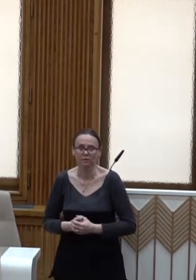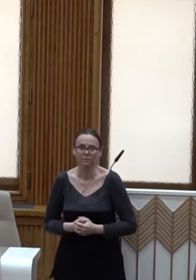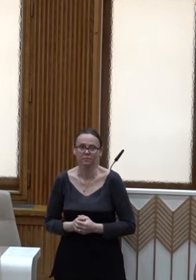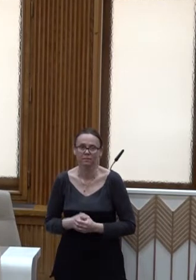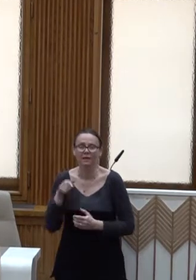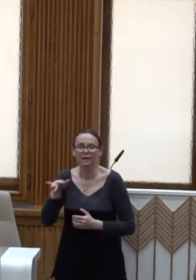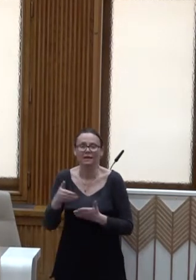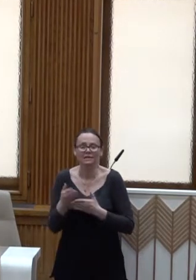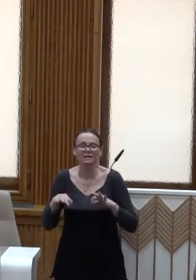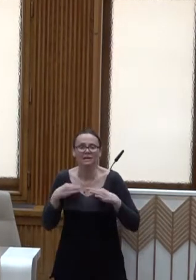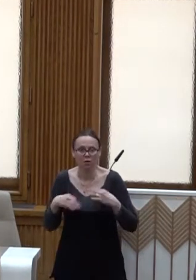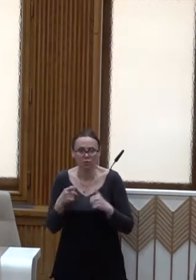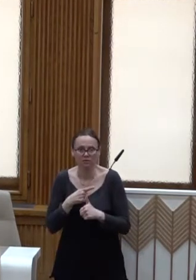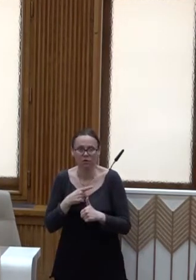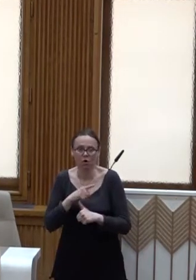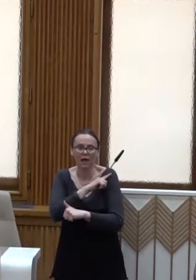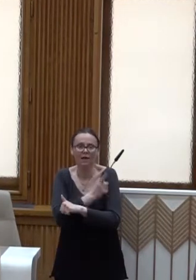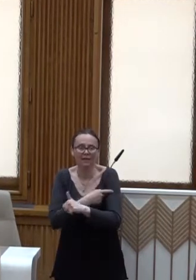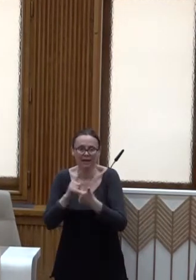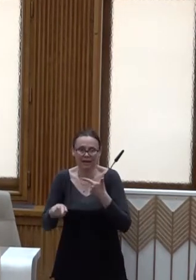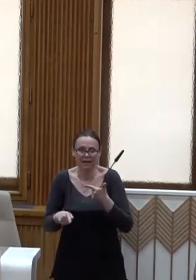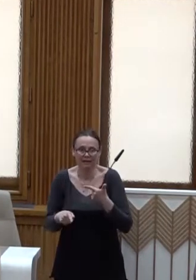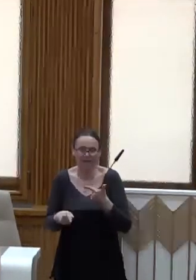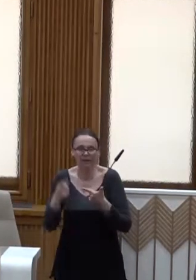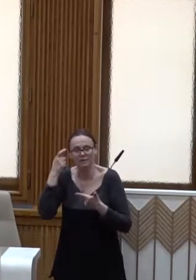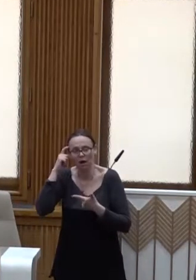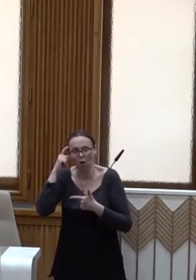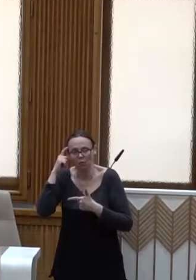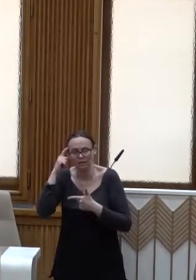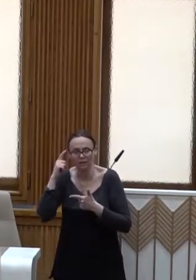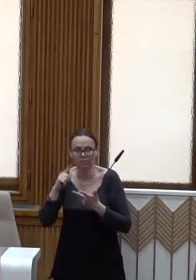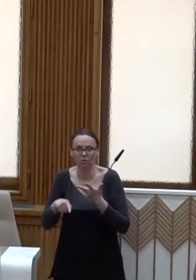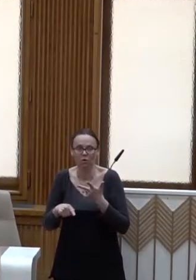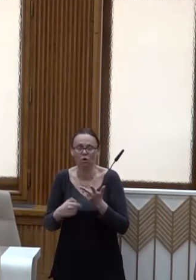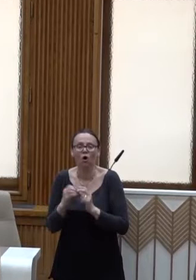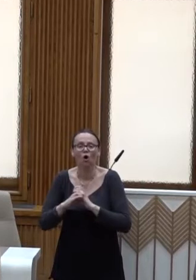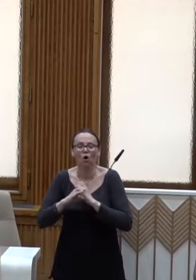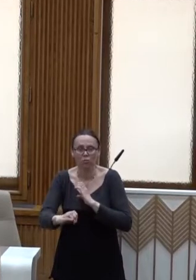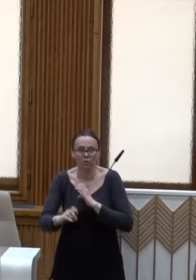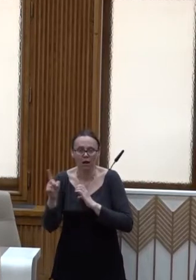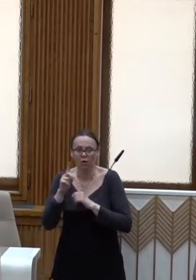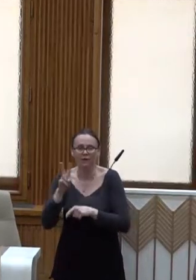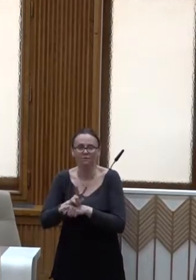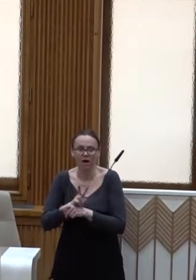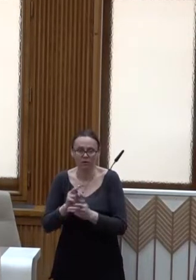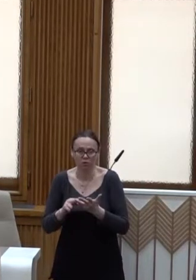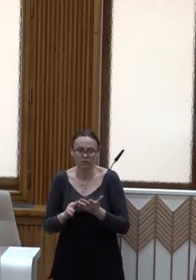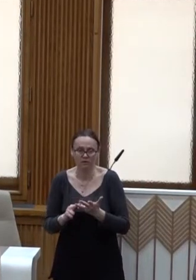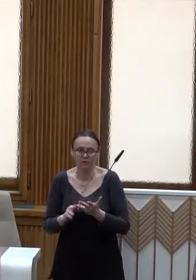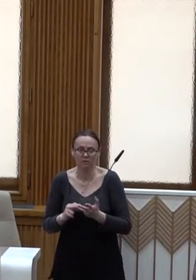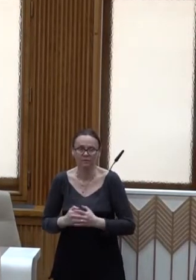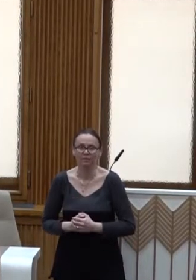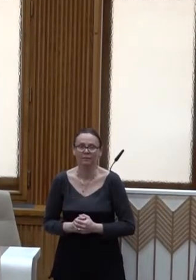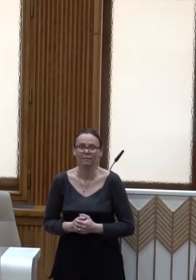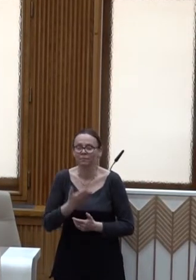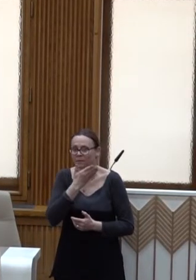To gre za zdravstvo, gre za energetiko, gre za oskrbo, gre za komunalo in gre za varnost.